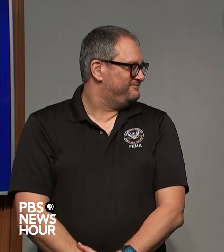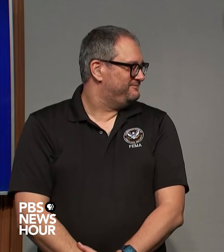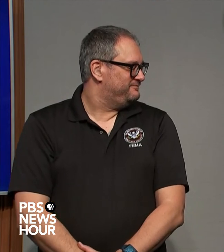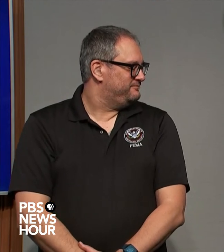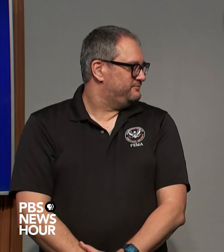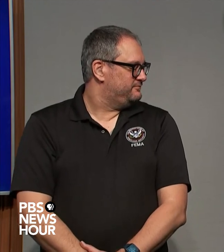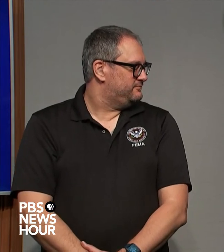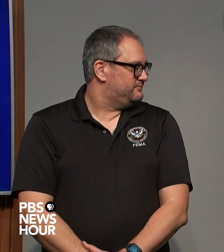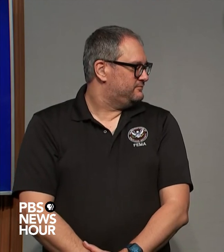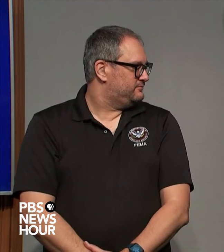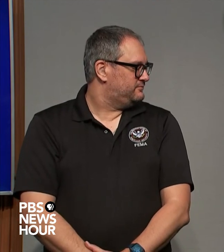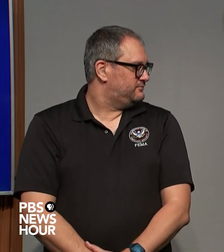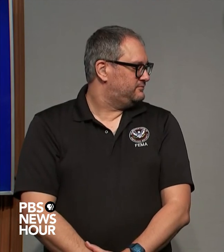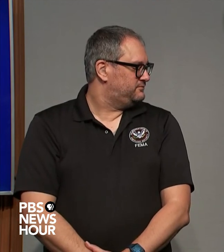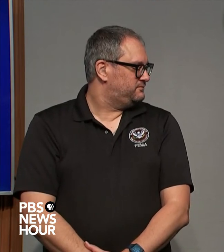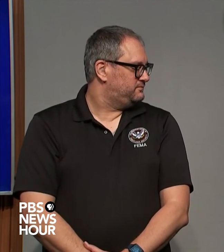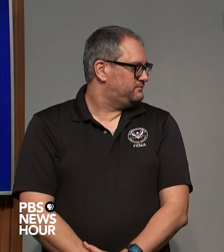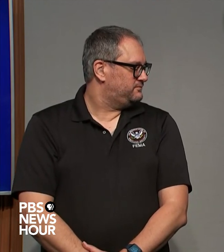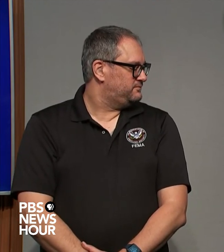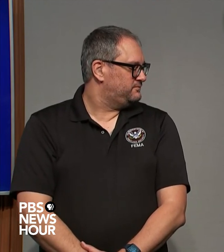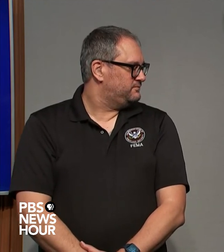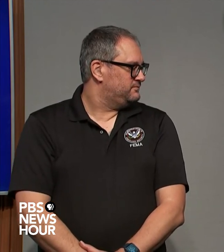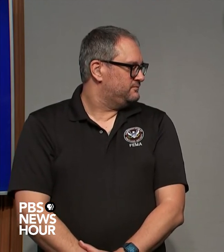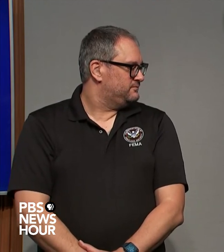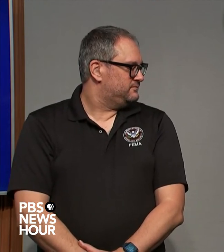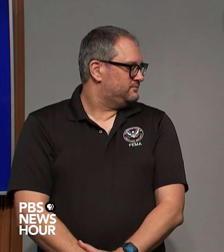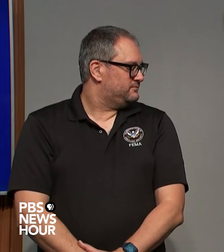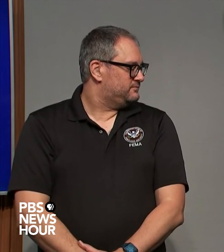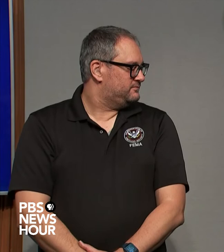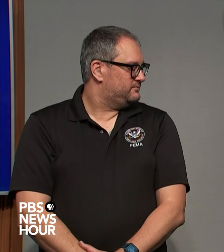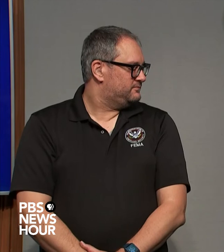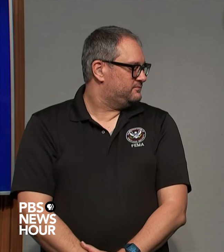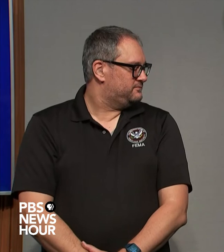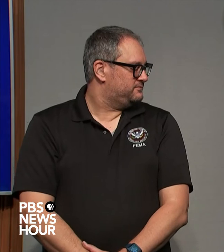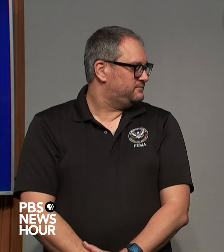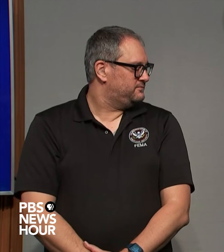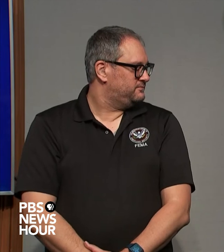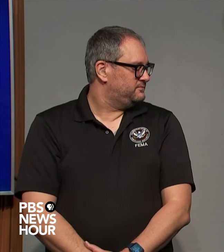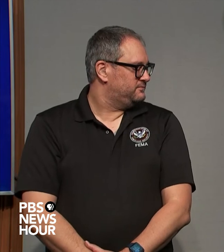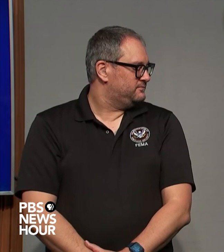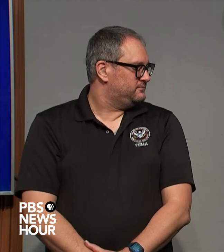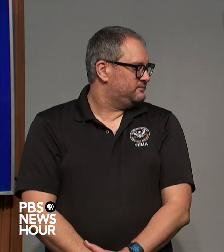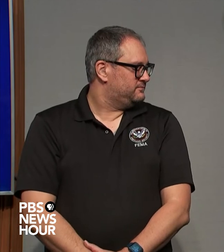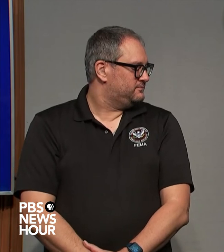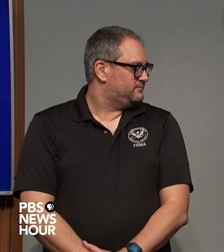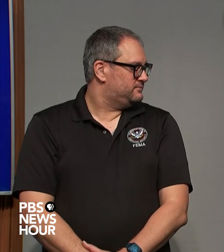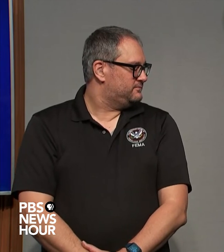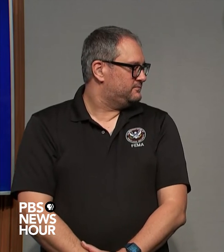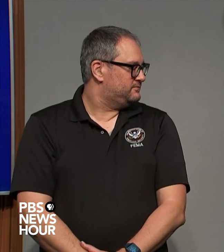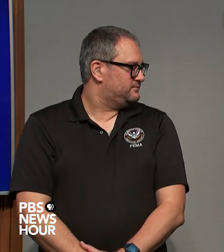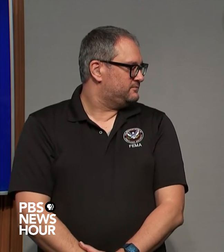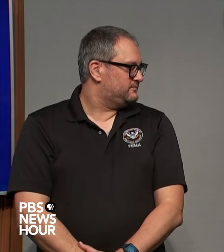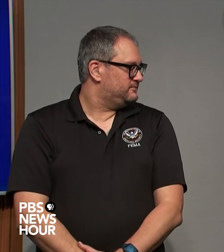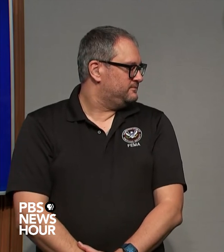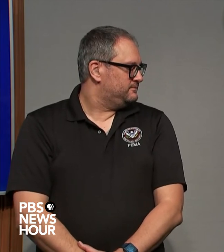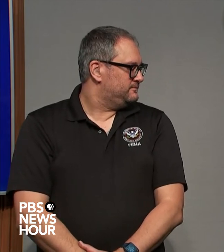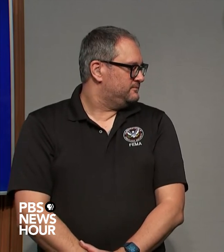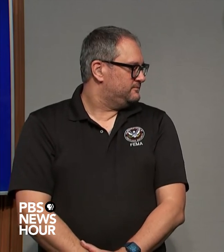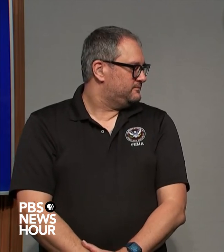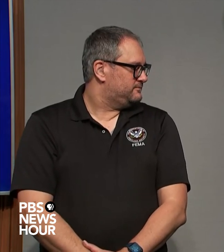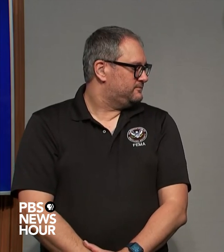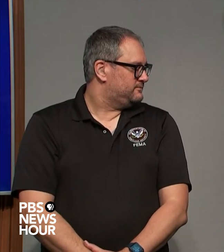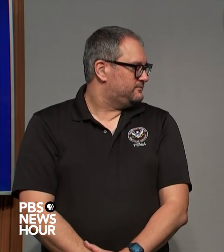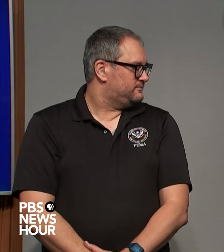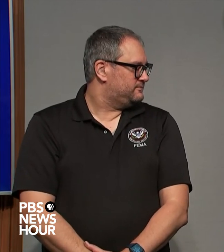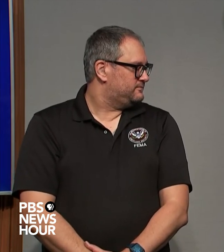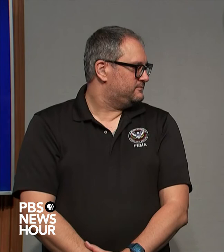idea también una actualización de las operaciones de FEMA de nuestro personal de los suministros y los